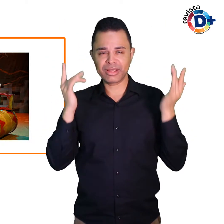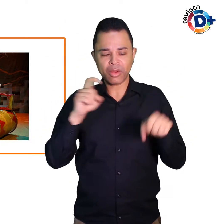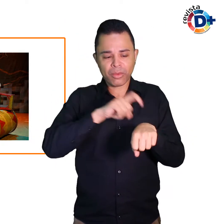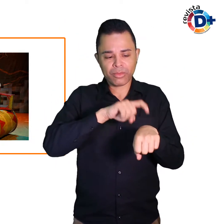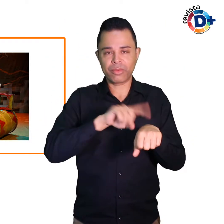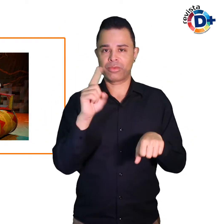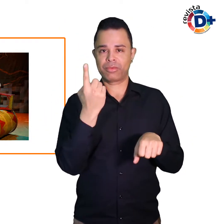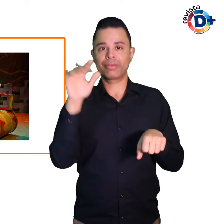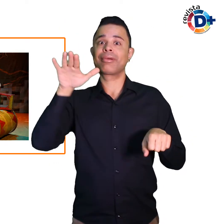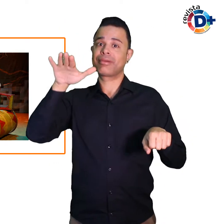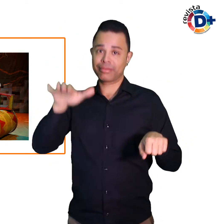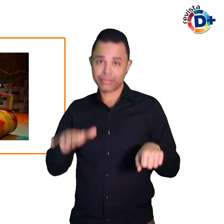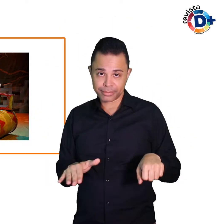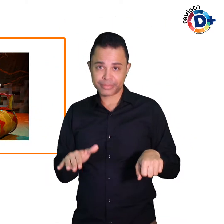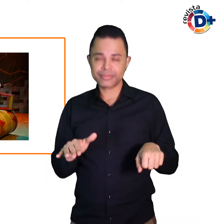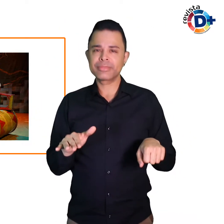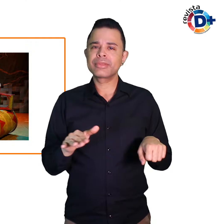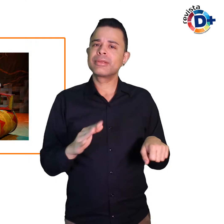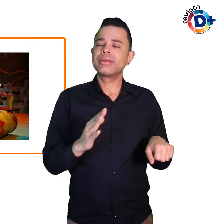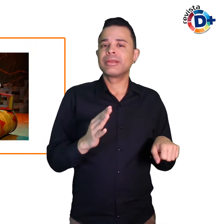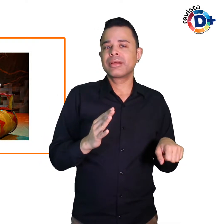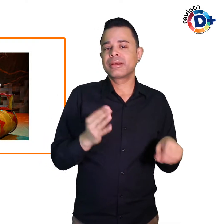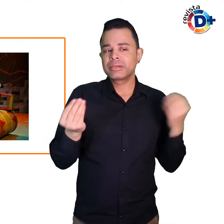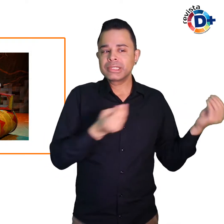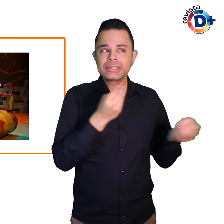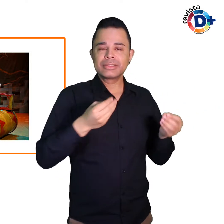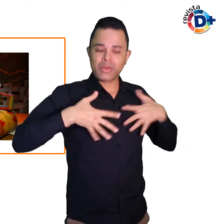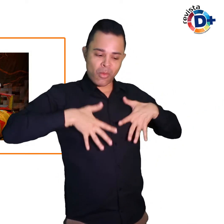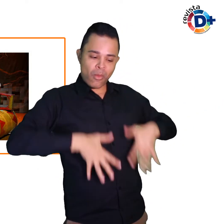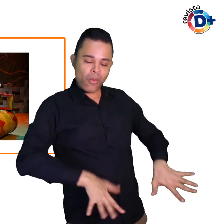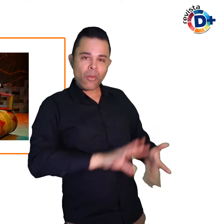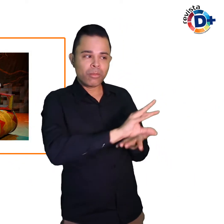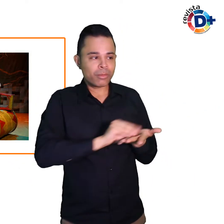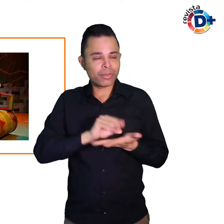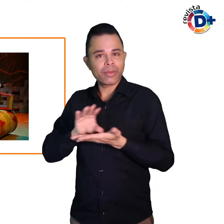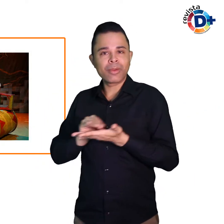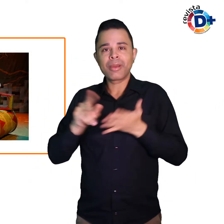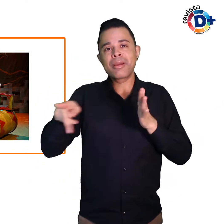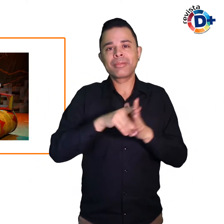das 13 horas, para conhecimento e caracterização dos adereços